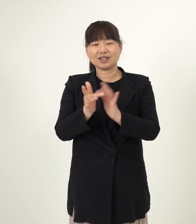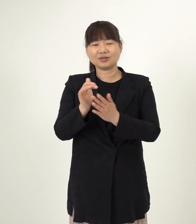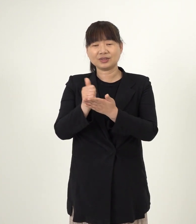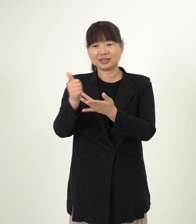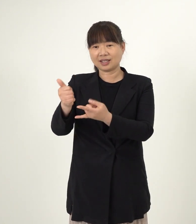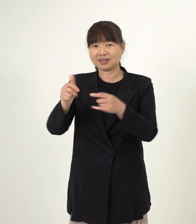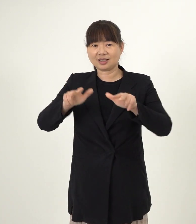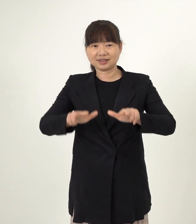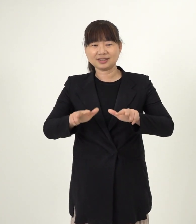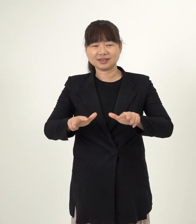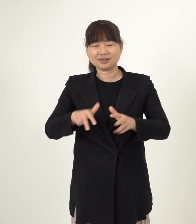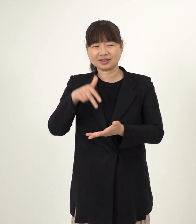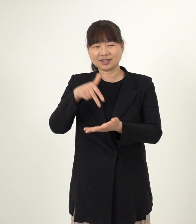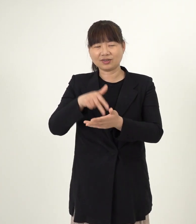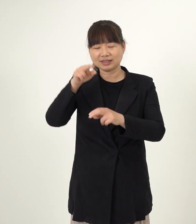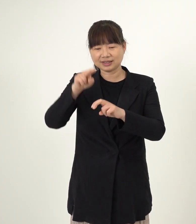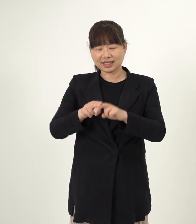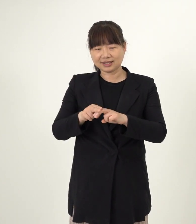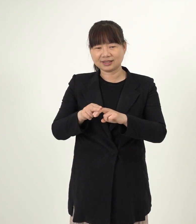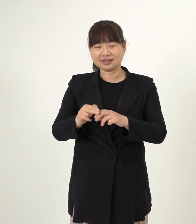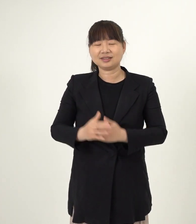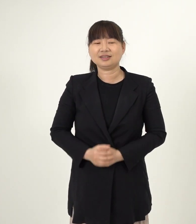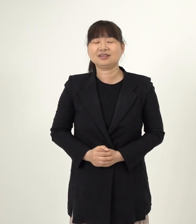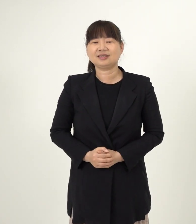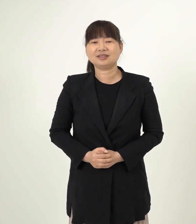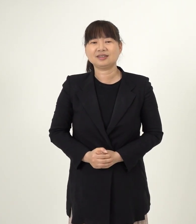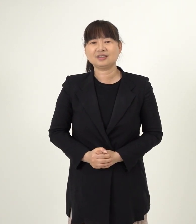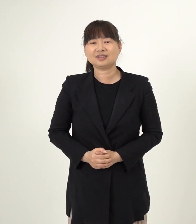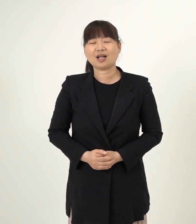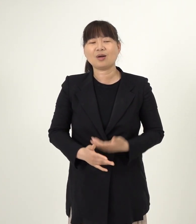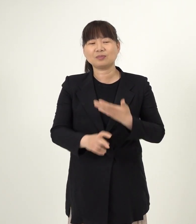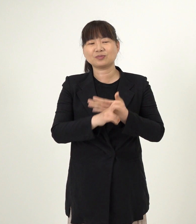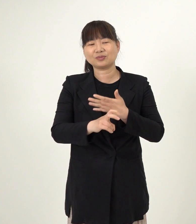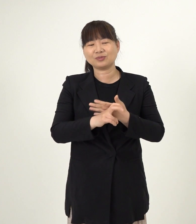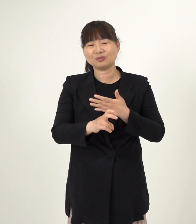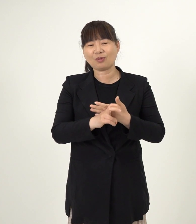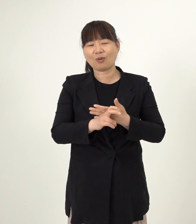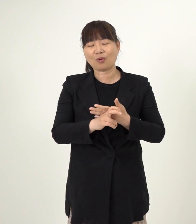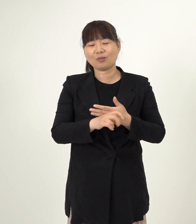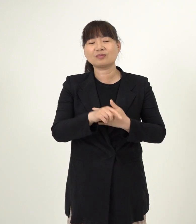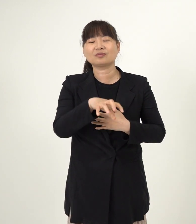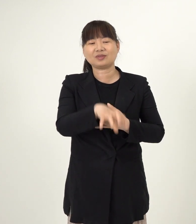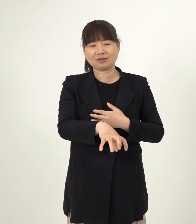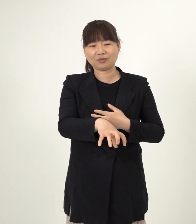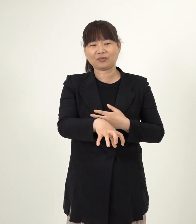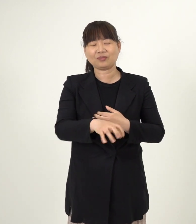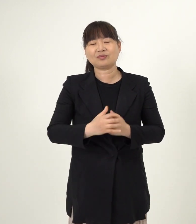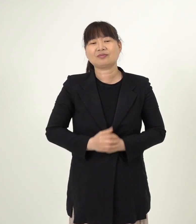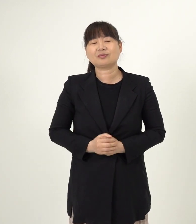예수님께서 지금 서 있는 현장, 그건 불법이 진행되고 있는 현장이에요.